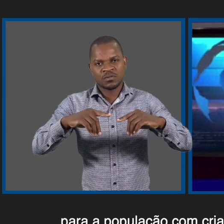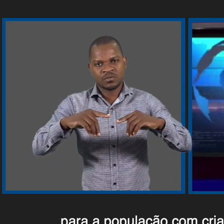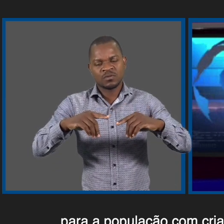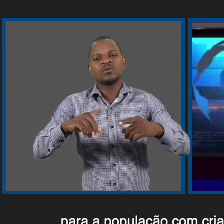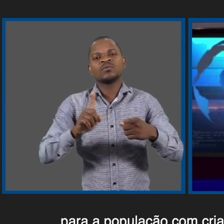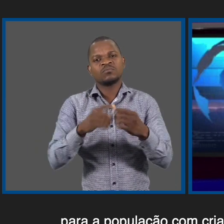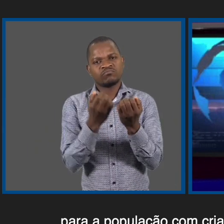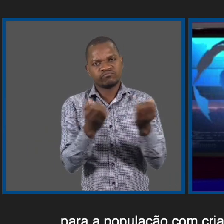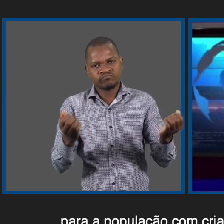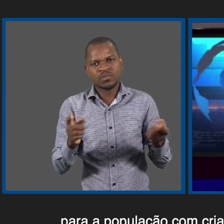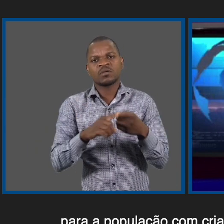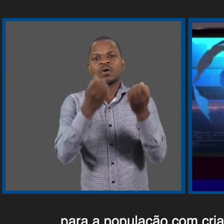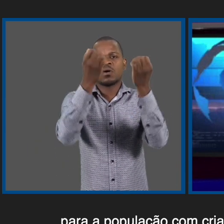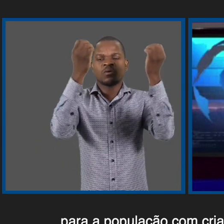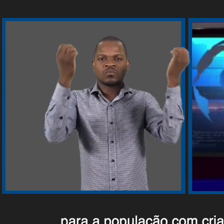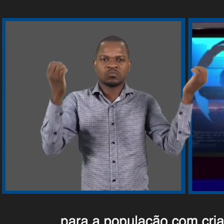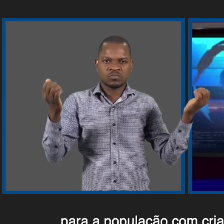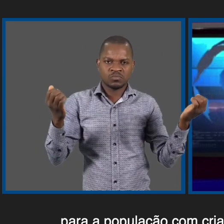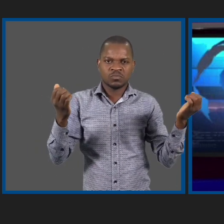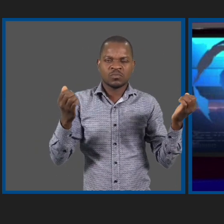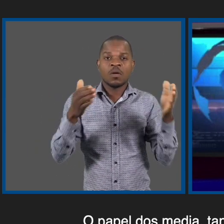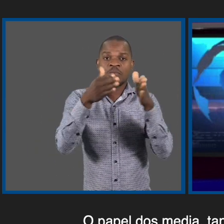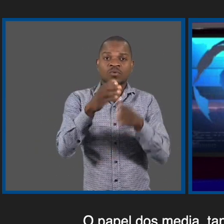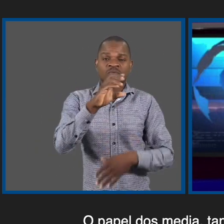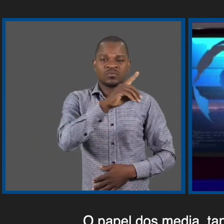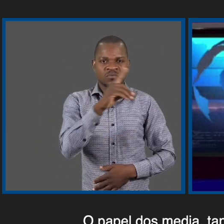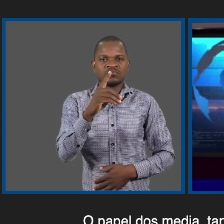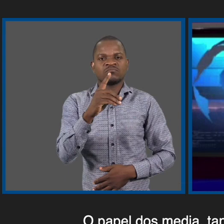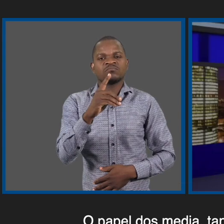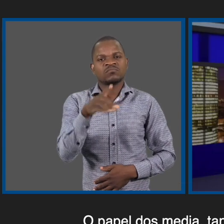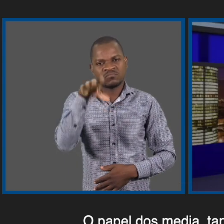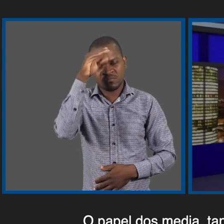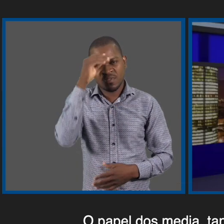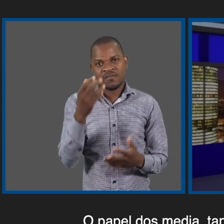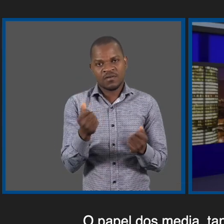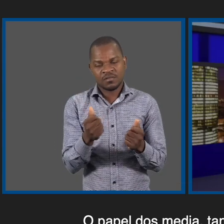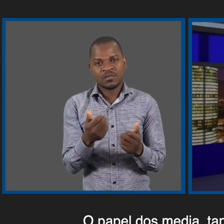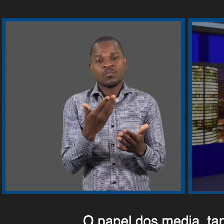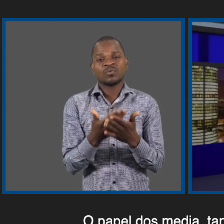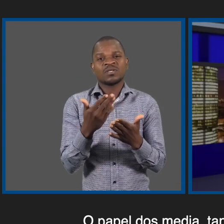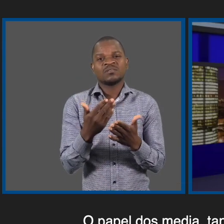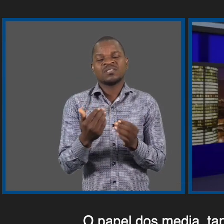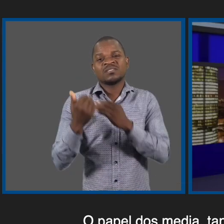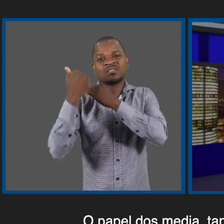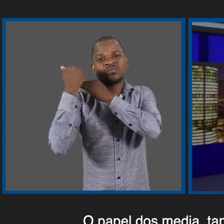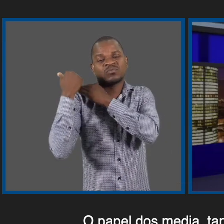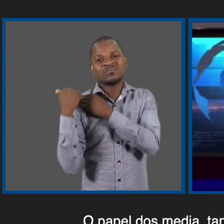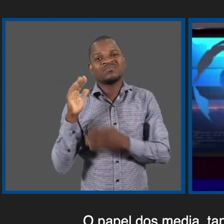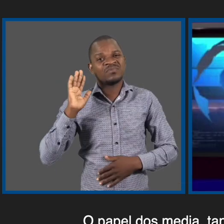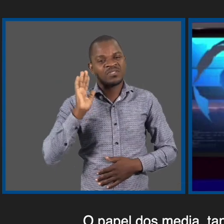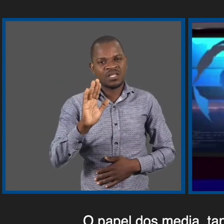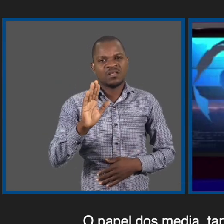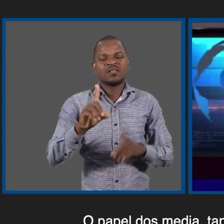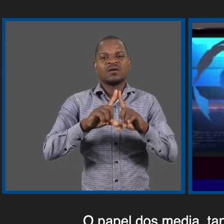com as crianças e os adultos com deficiência. O papel dos mídias, tanto o mídia